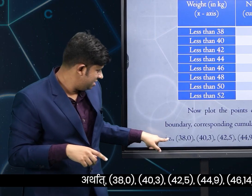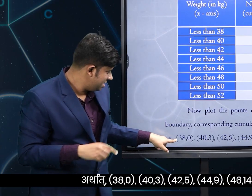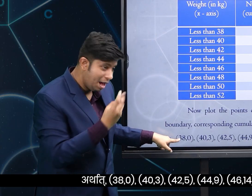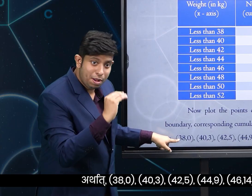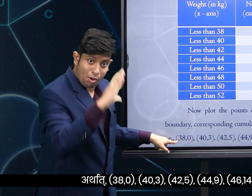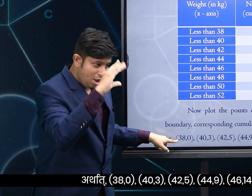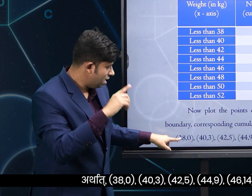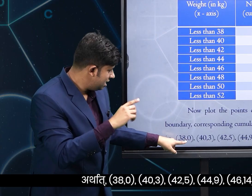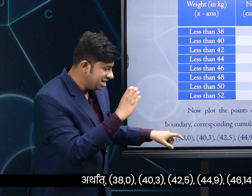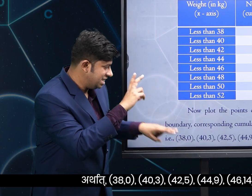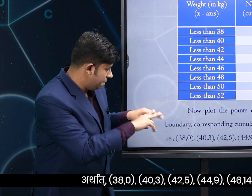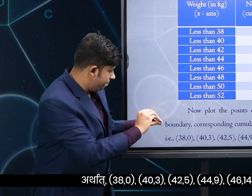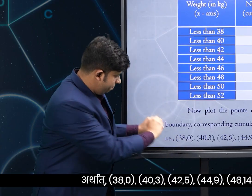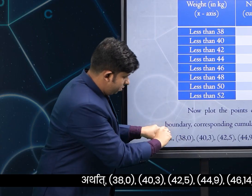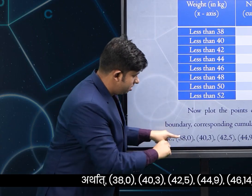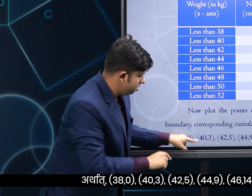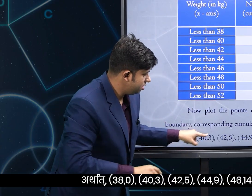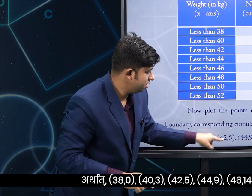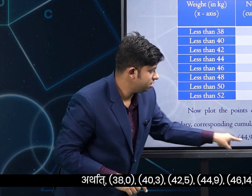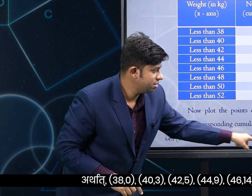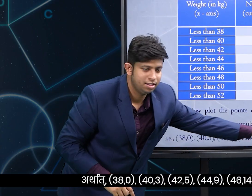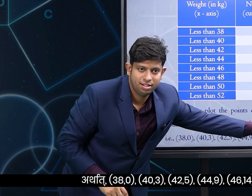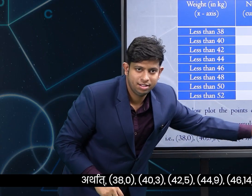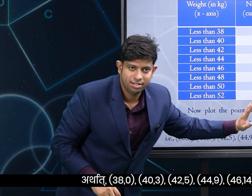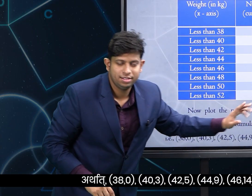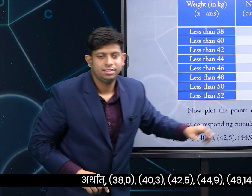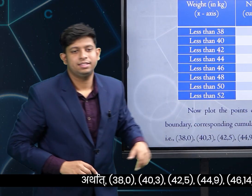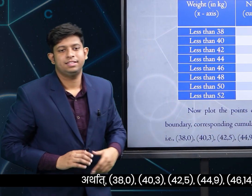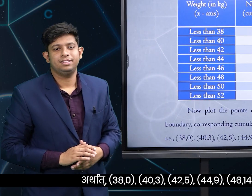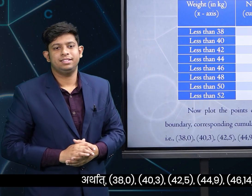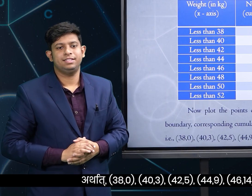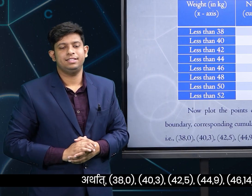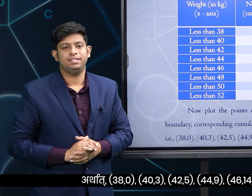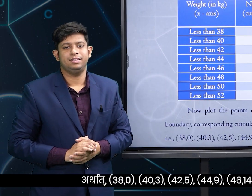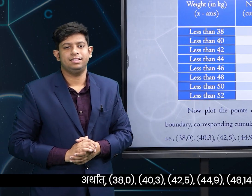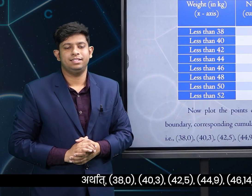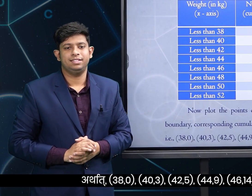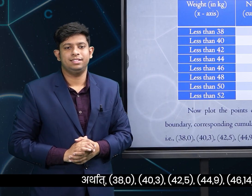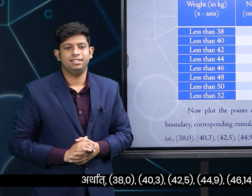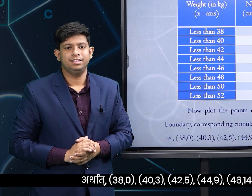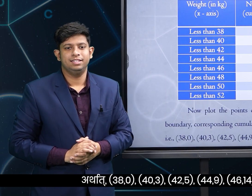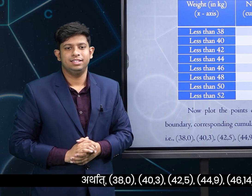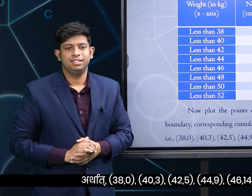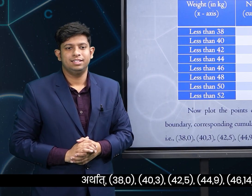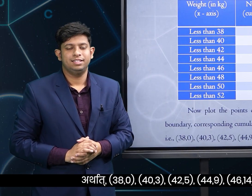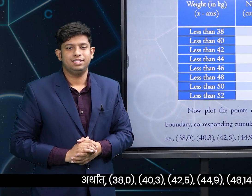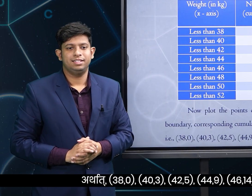अर्थात 38, 0, 40, 3, 42, 5, 44, 9, 46,